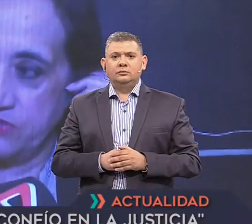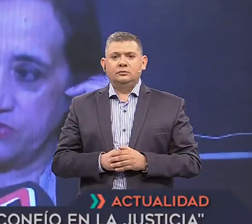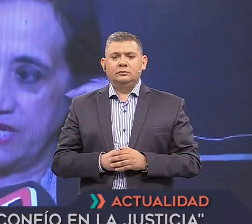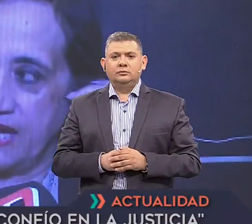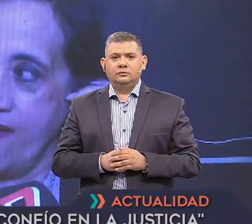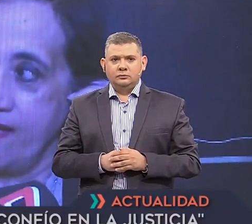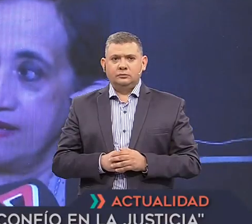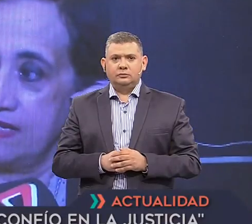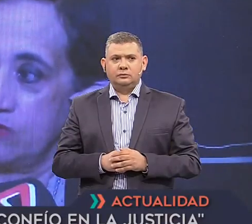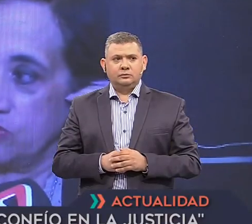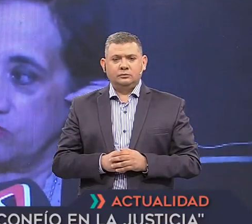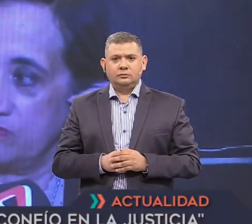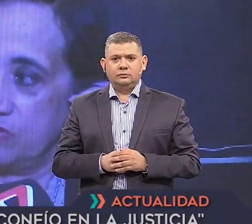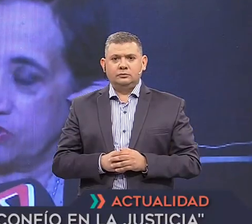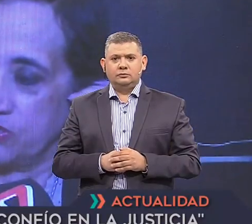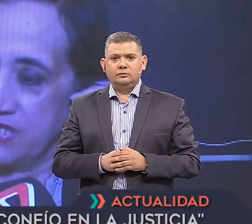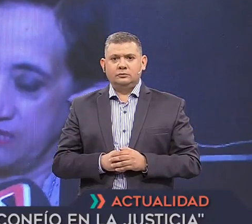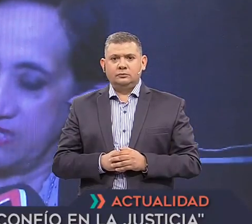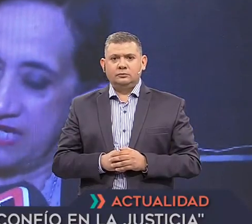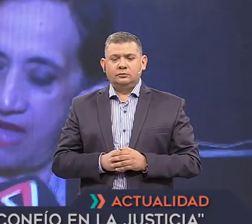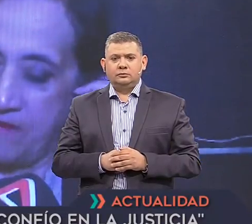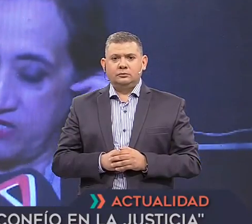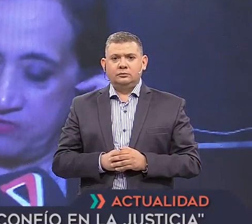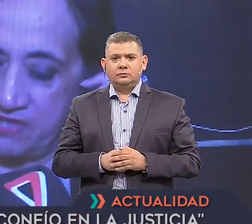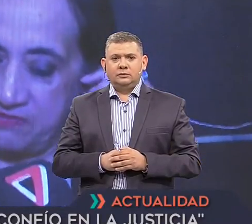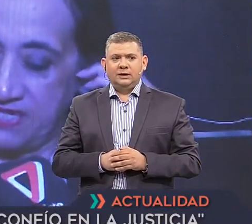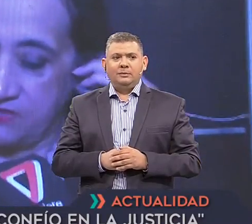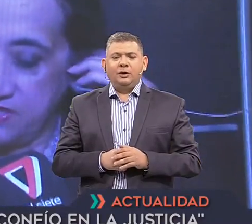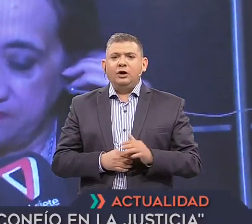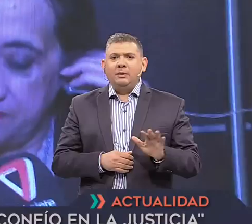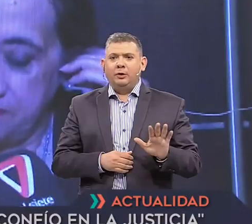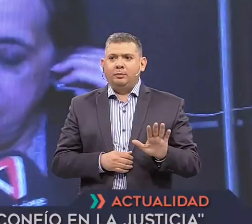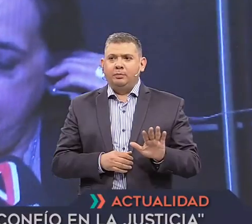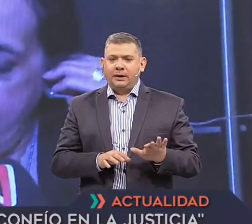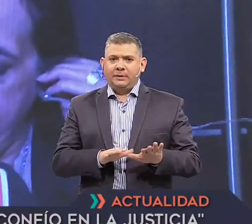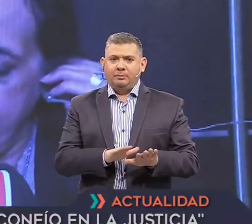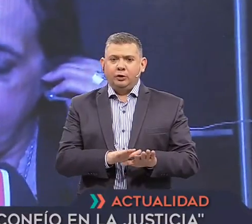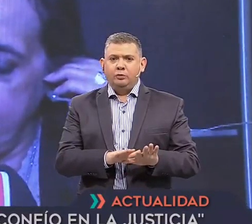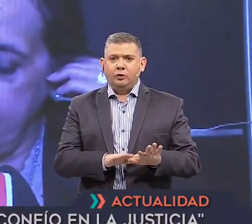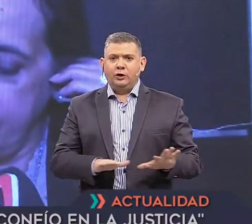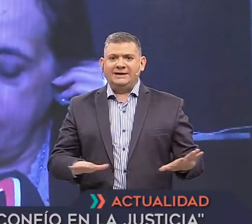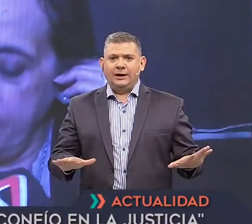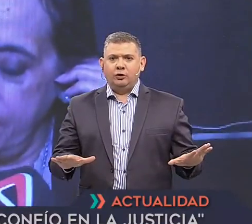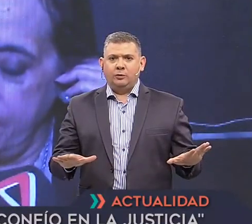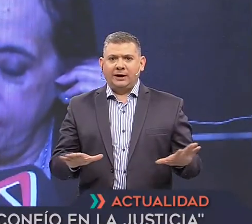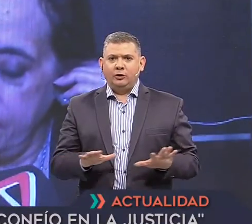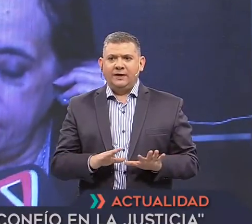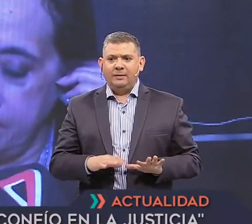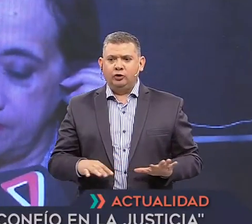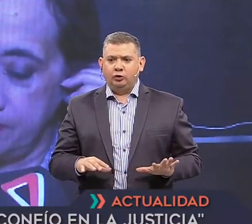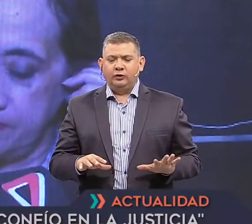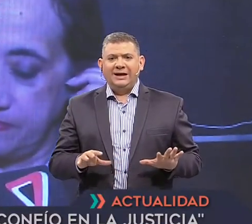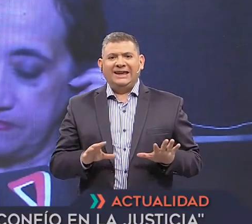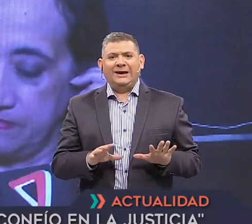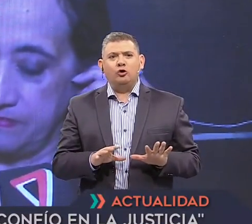eso estoy acá, junto con otros testigos que han venido por la misma causa. Perdóneme, pero para ponerlo un poco en el llano, digo, para que lo